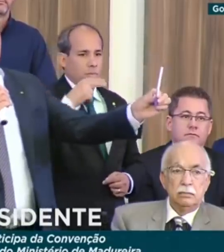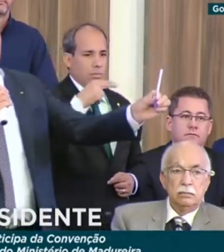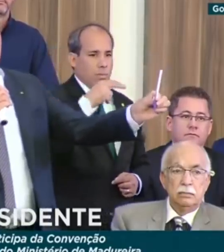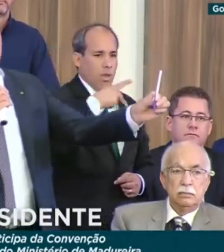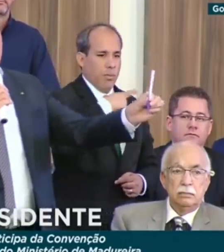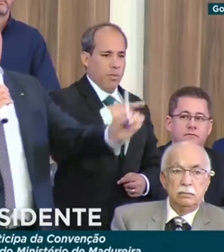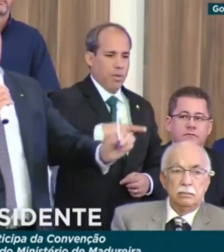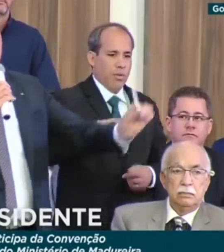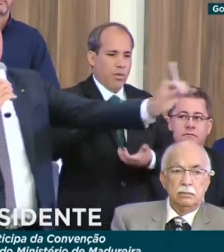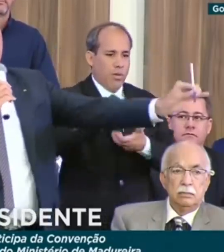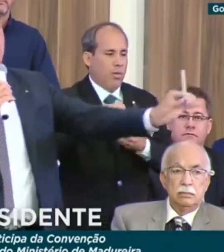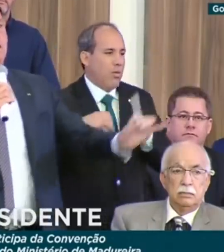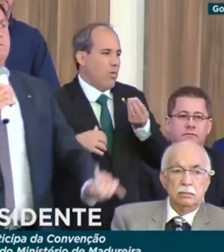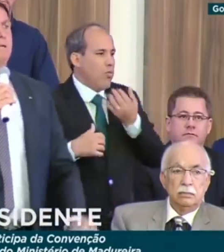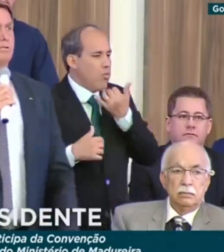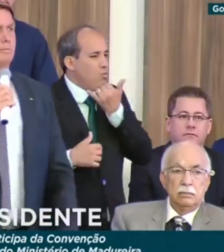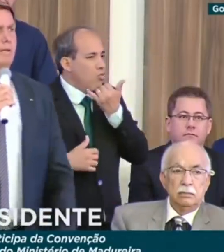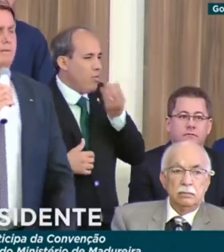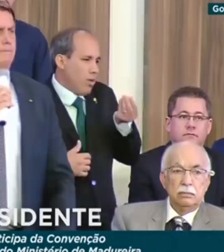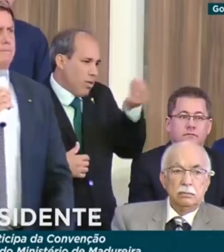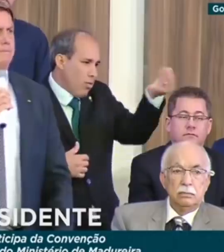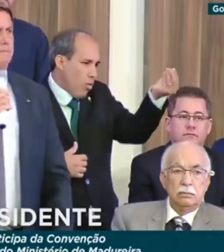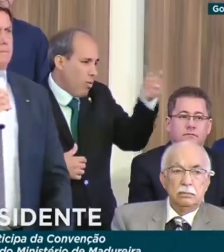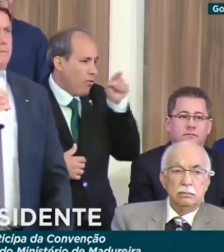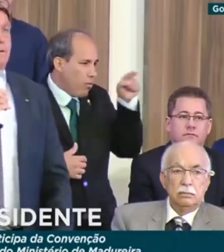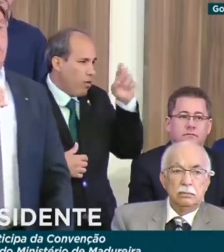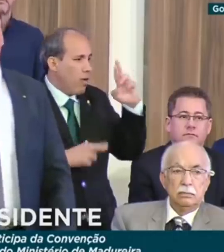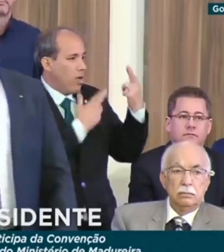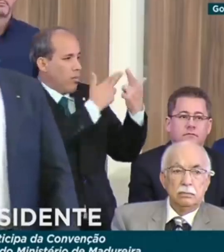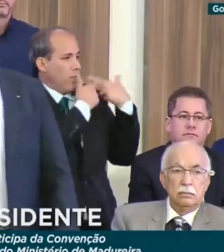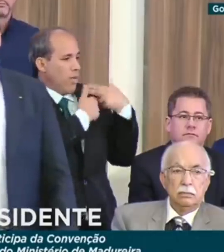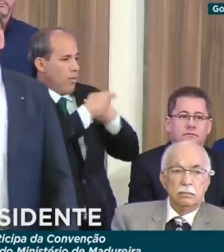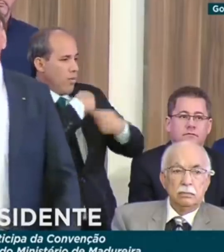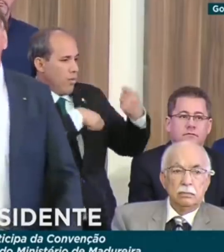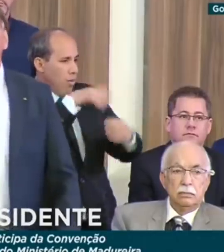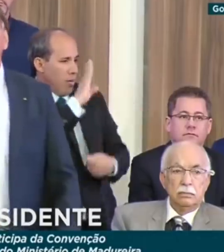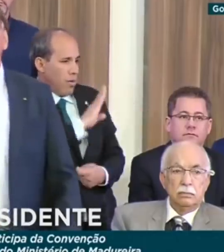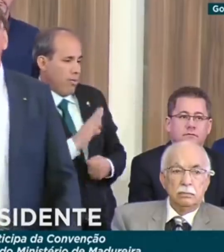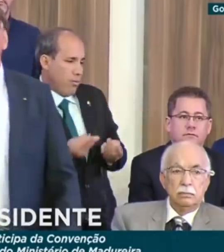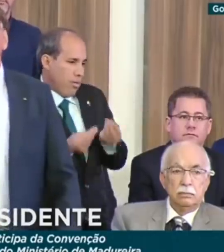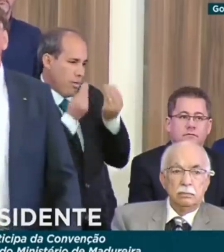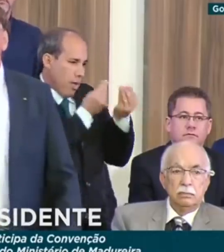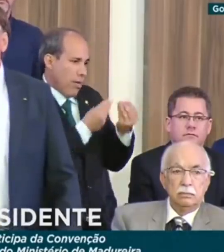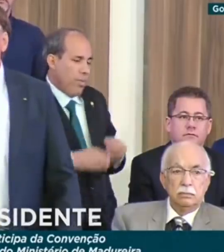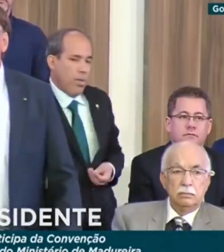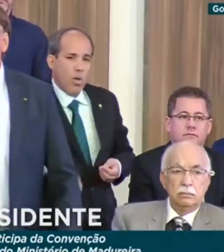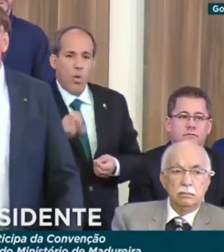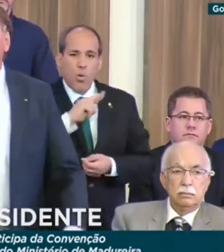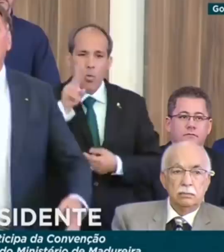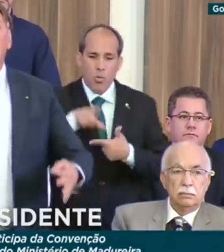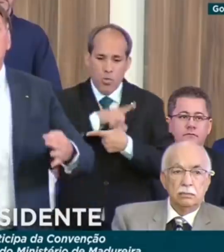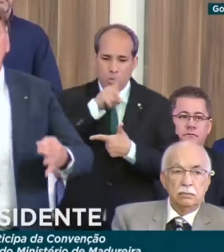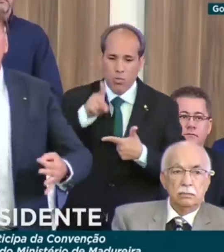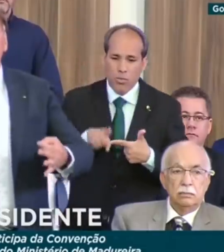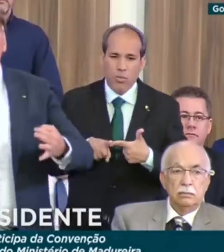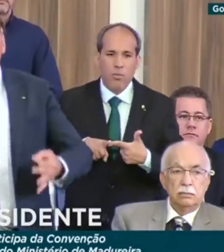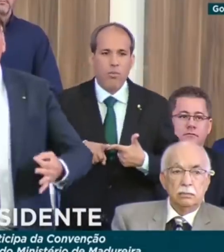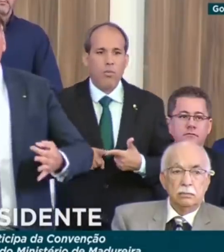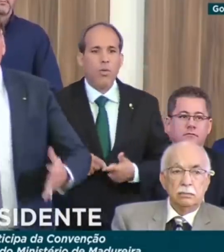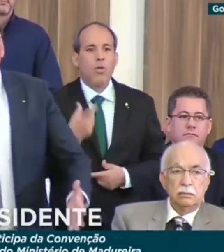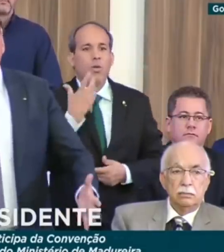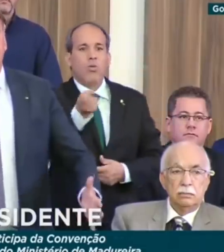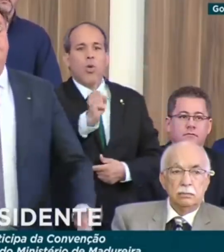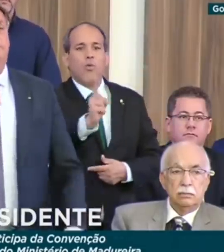Supremo Tribunal Federal e falar, olha, administra o Brasil. Ou a outra alternativa, não